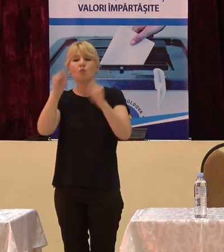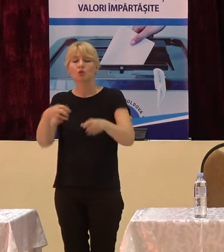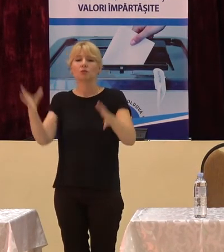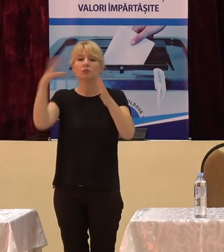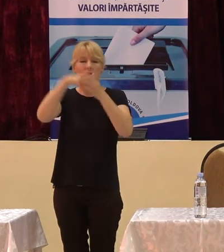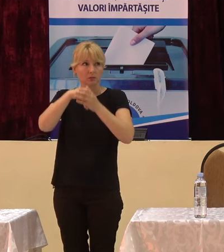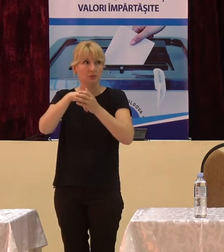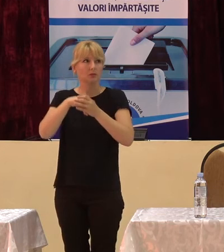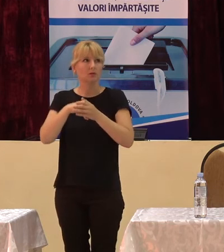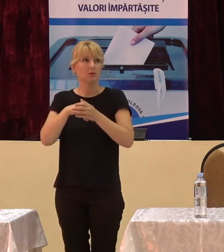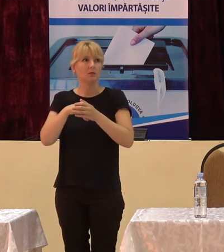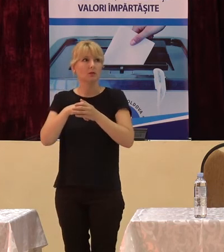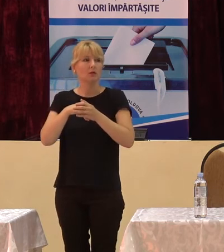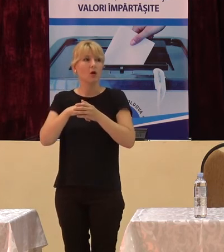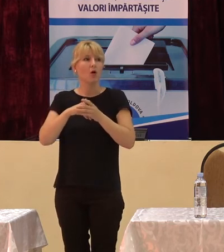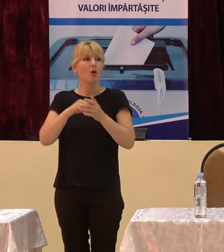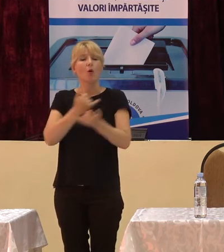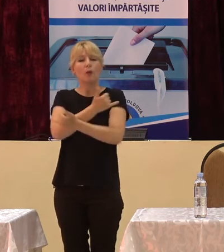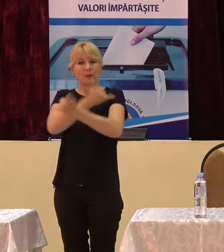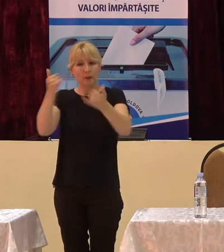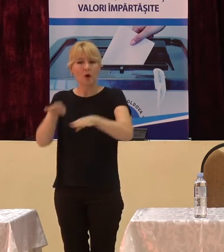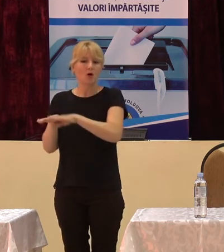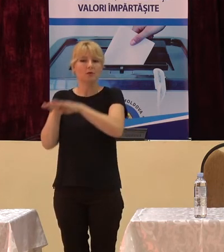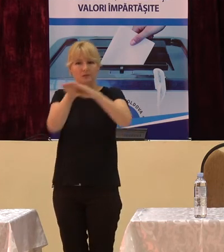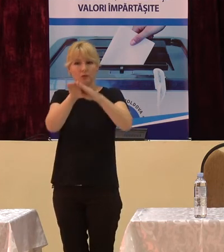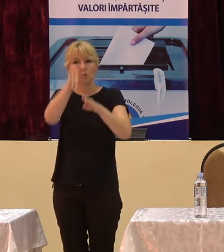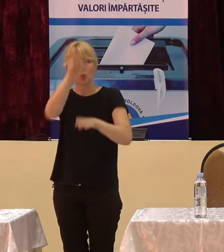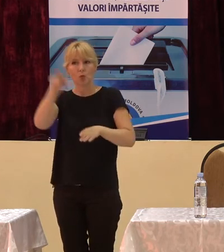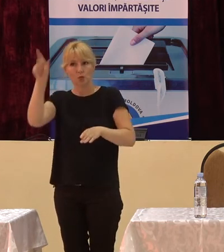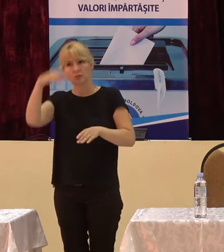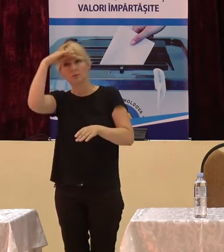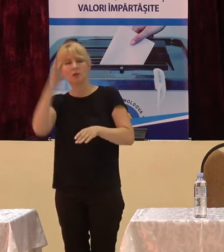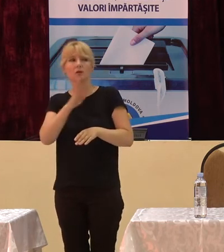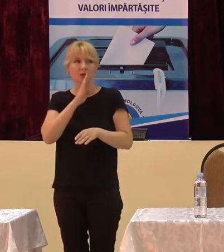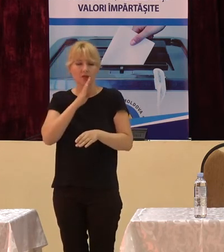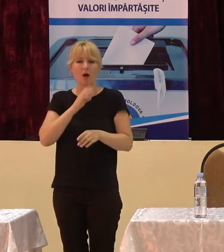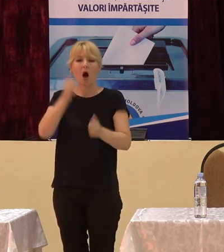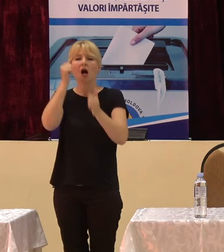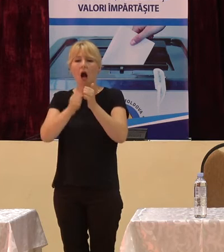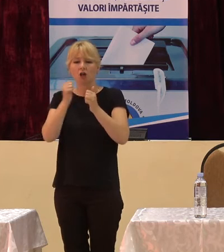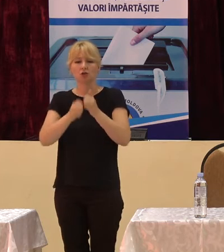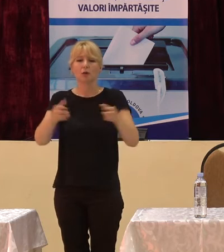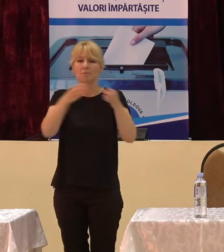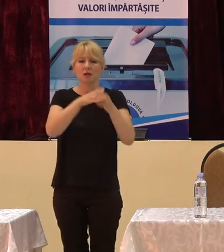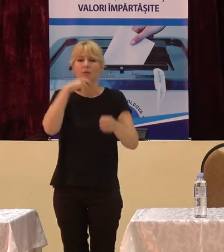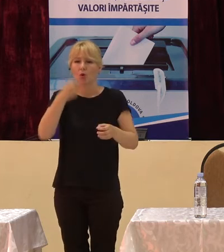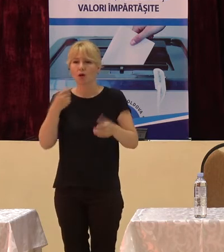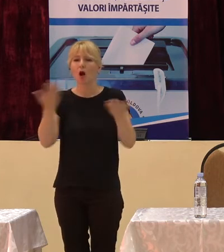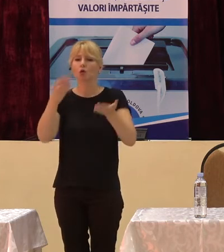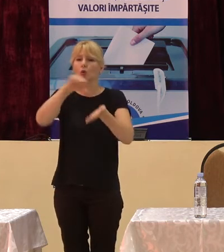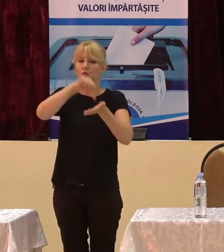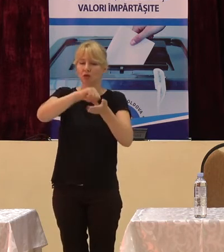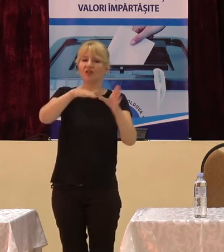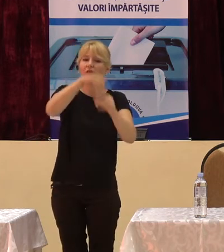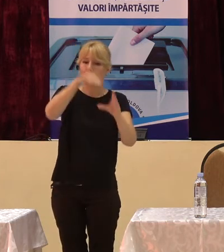a fost aplicat în cazul asigurării egalității de gen, ca fiecare partid politic ce participă în alegeri